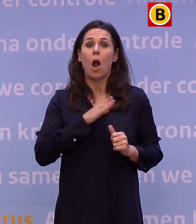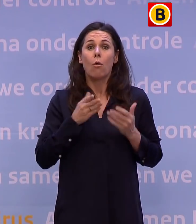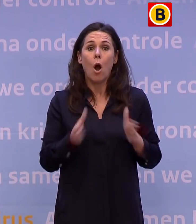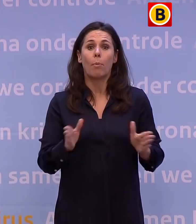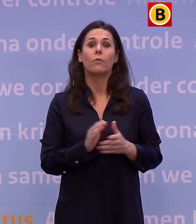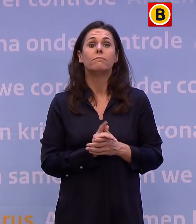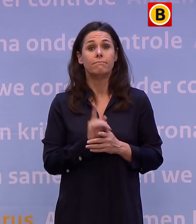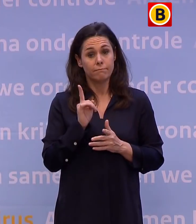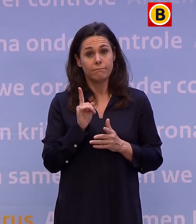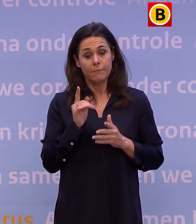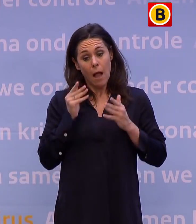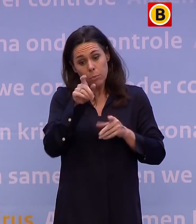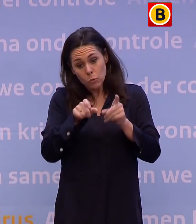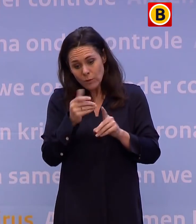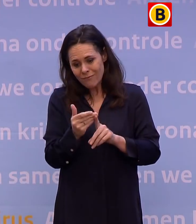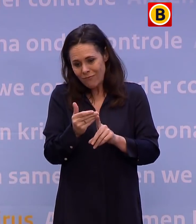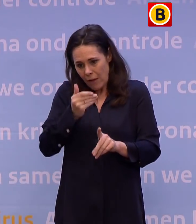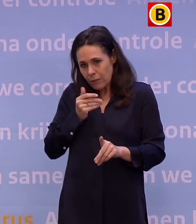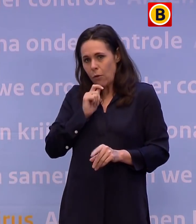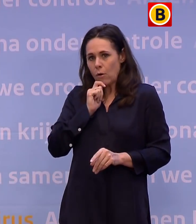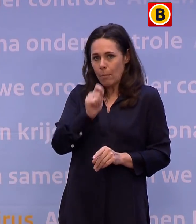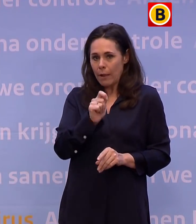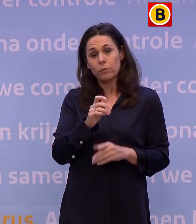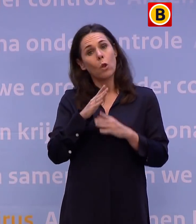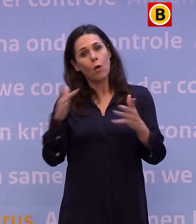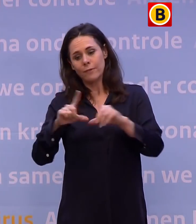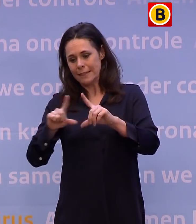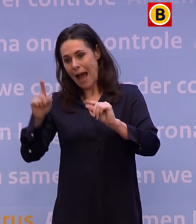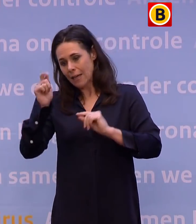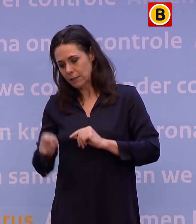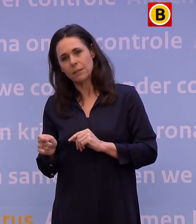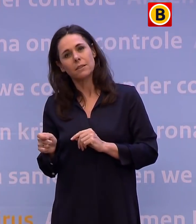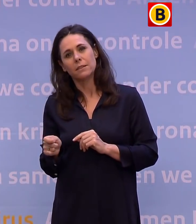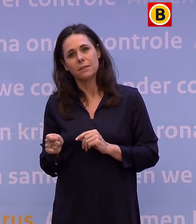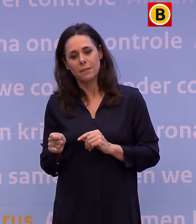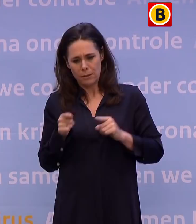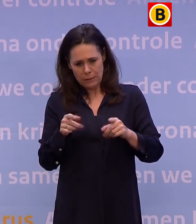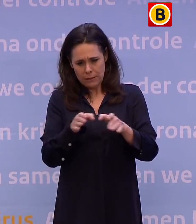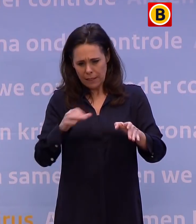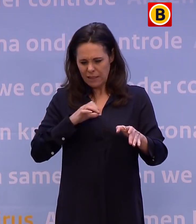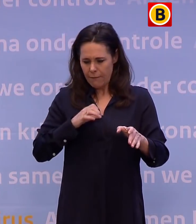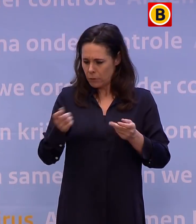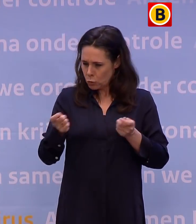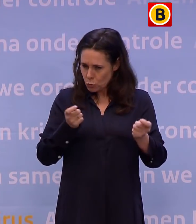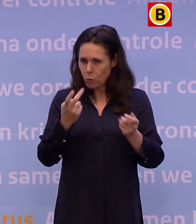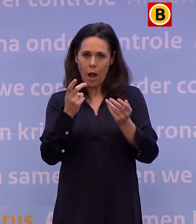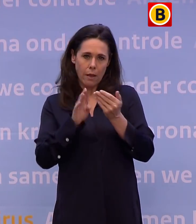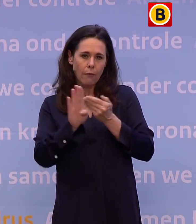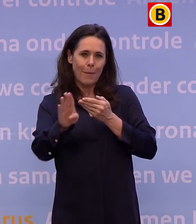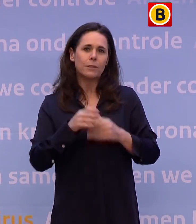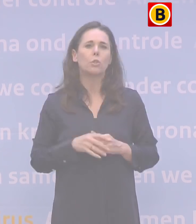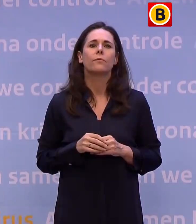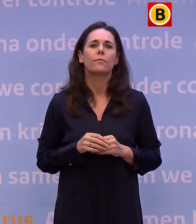mits bezoekers zich vooraf aanmelden of kaartjes kopen, zodat de instellingen kunnen sturen op 1,5 meter